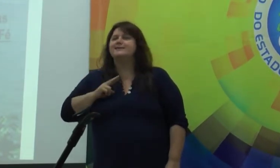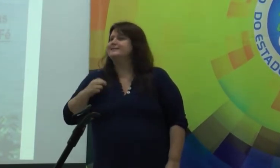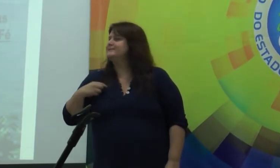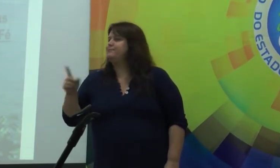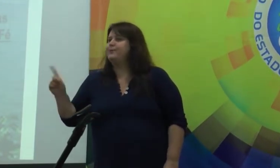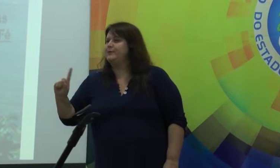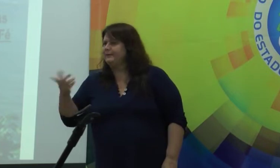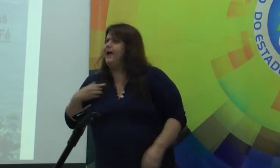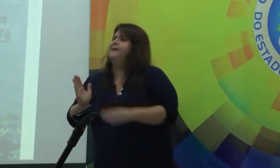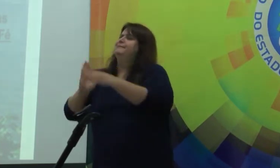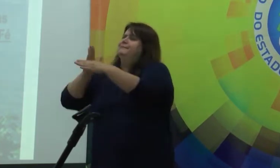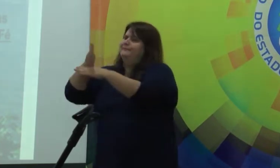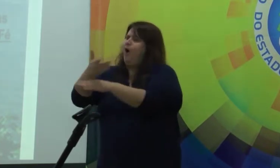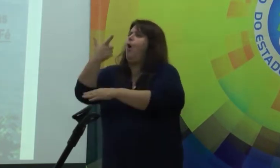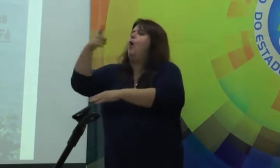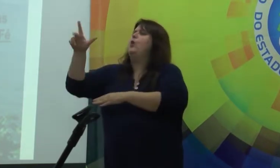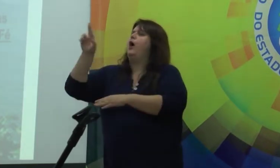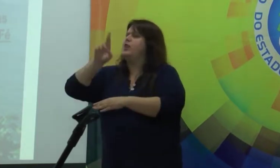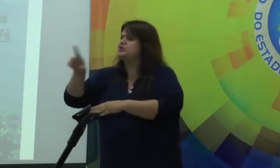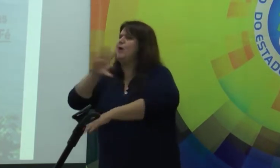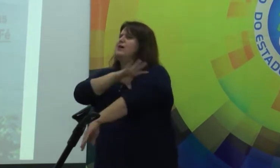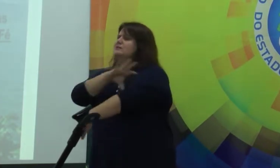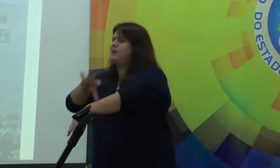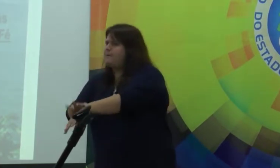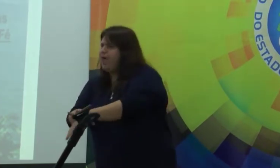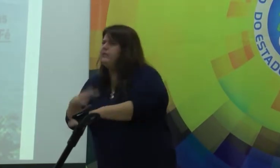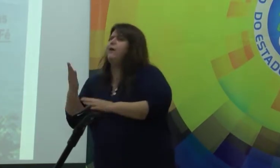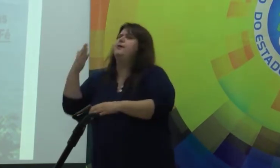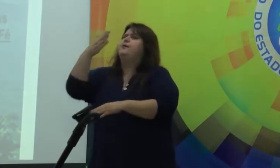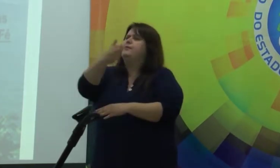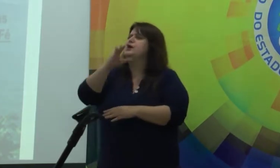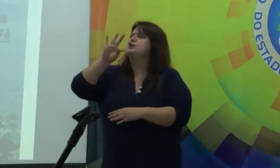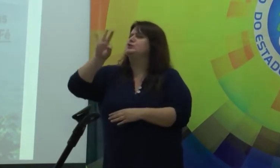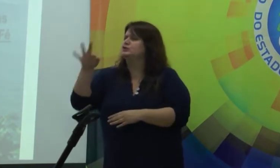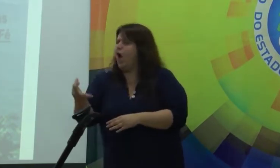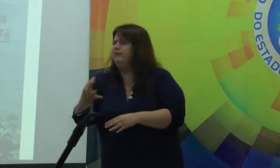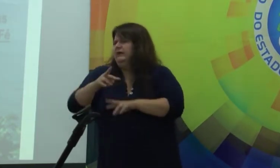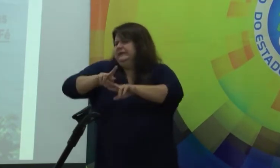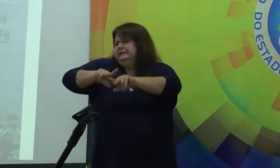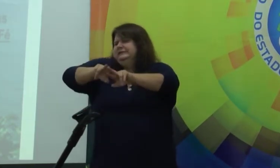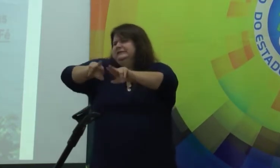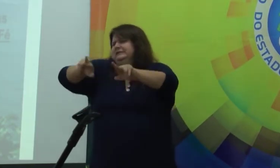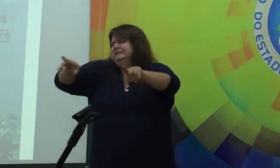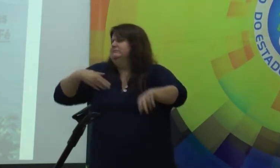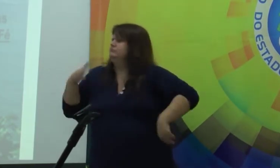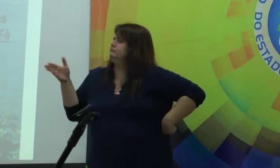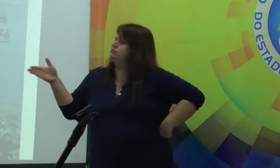eu, de novo, então eu fui candomblé,